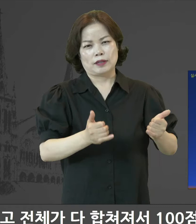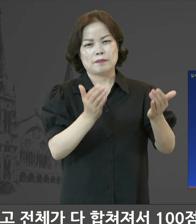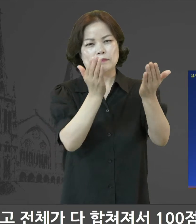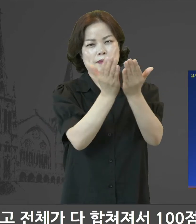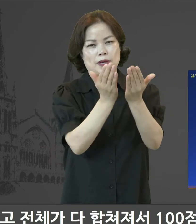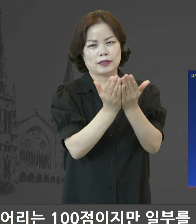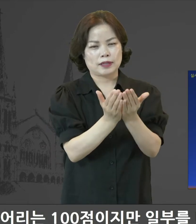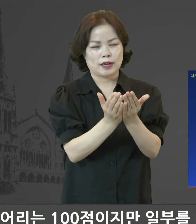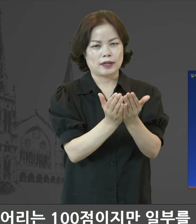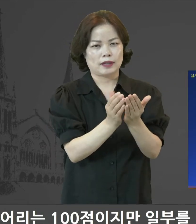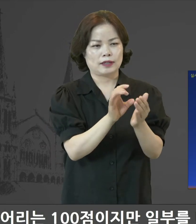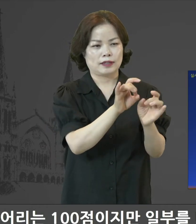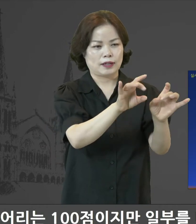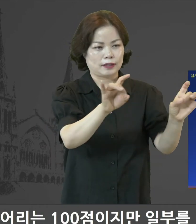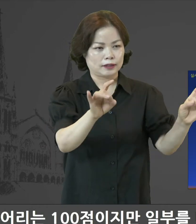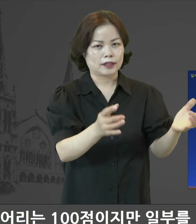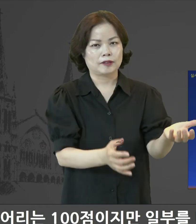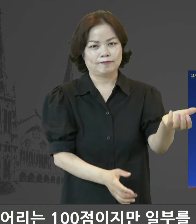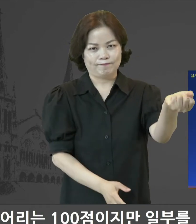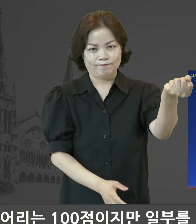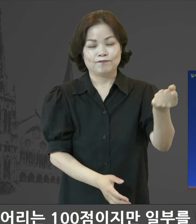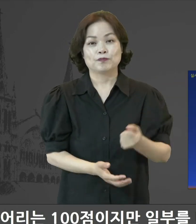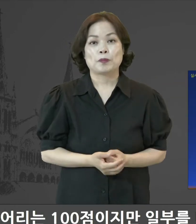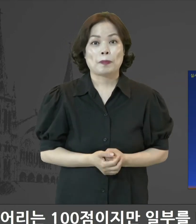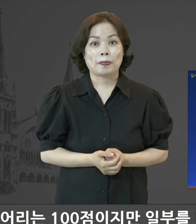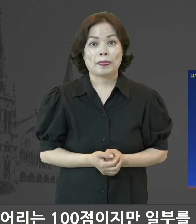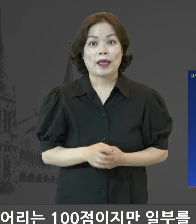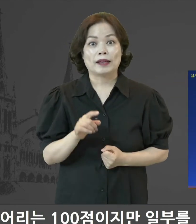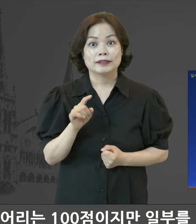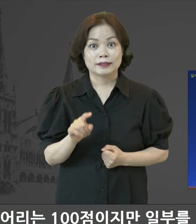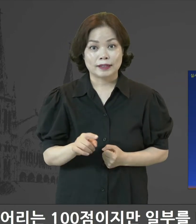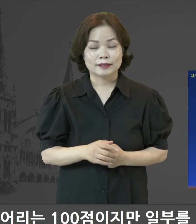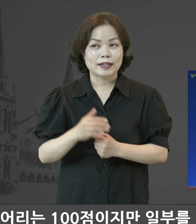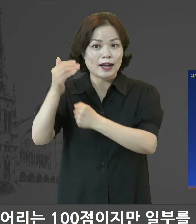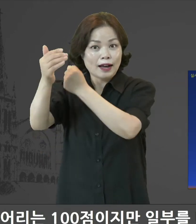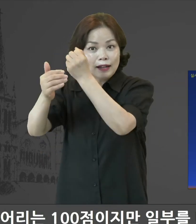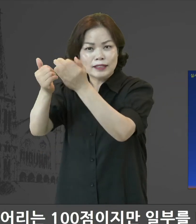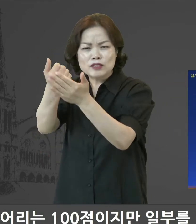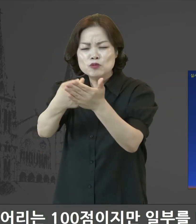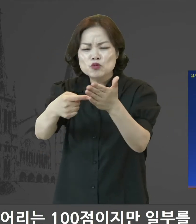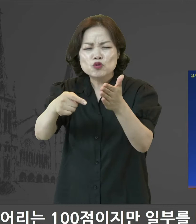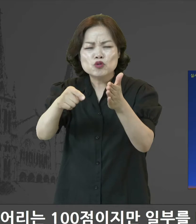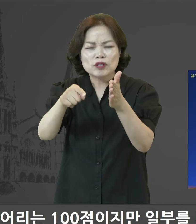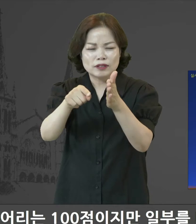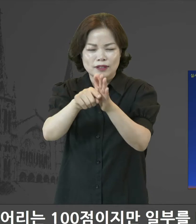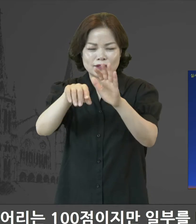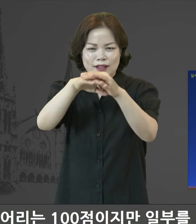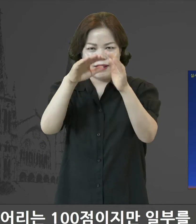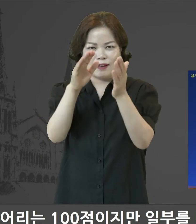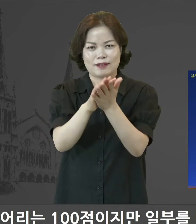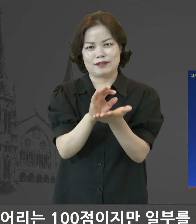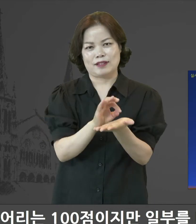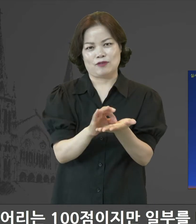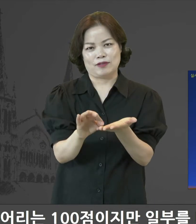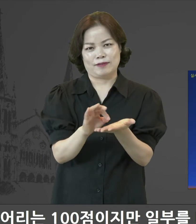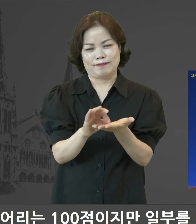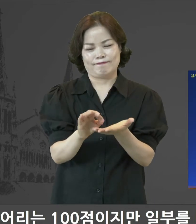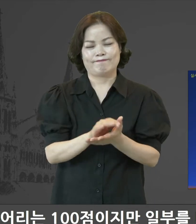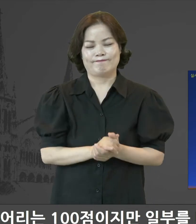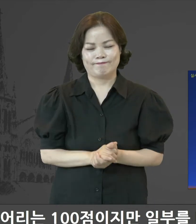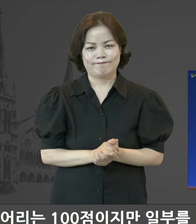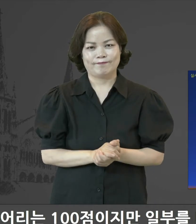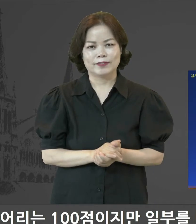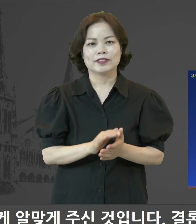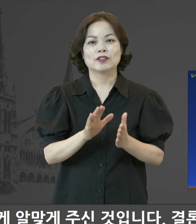주신 겁니다. 결론은 뭐냐면 그거를 하나님을 위해서 다시 다 사용하는 겁니다. 그럴 때 100점이